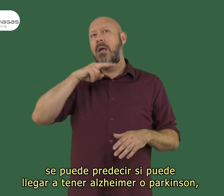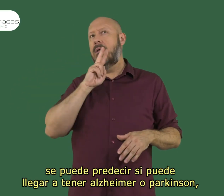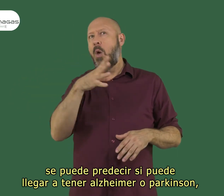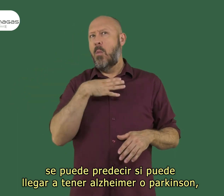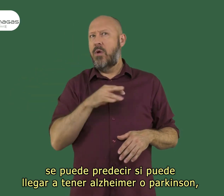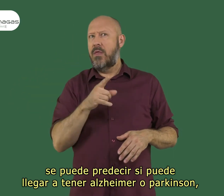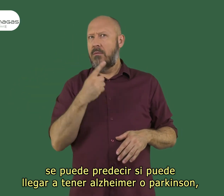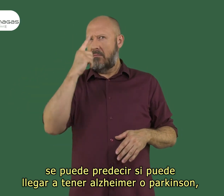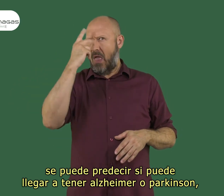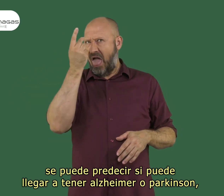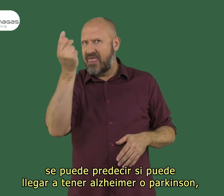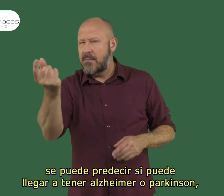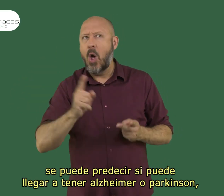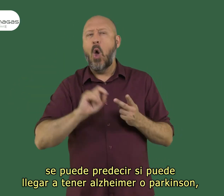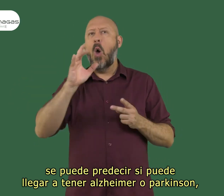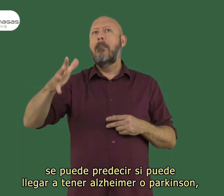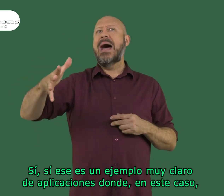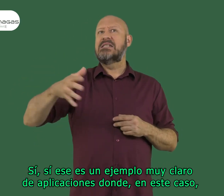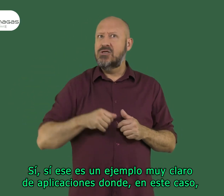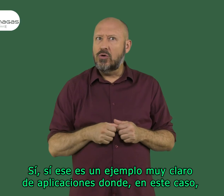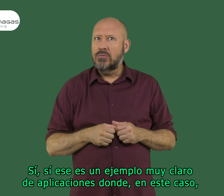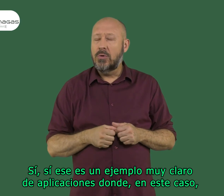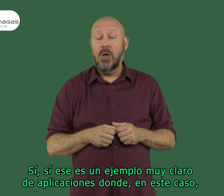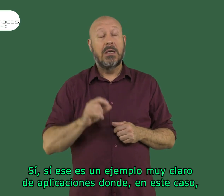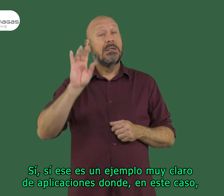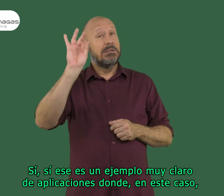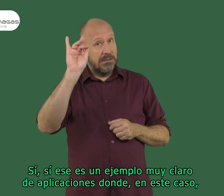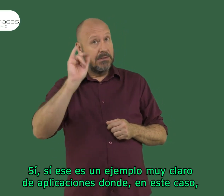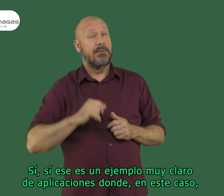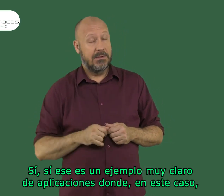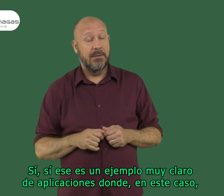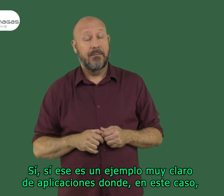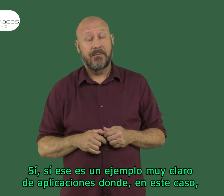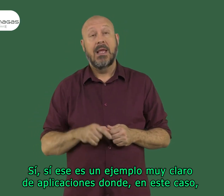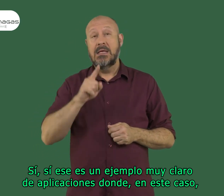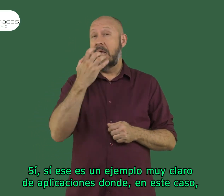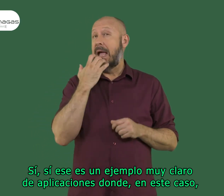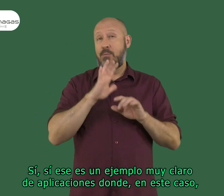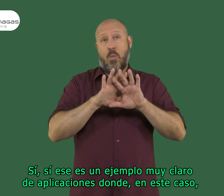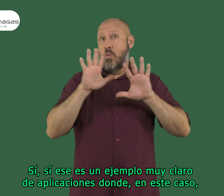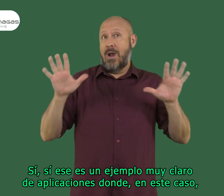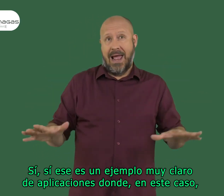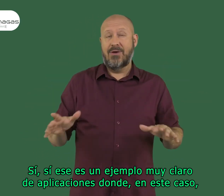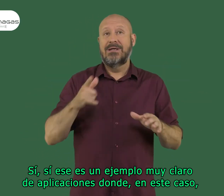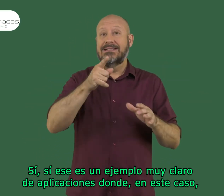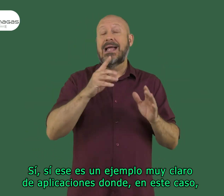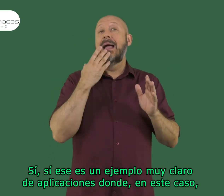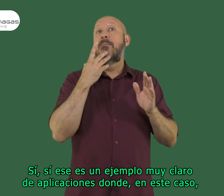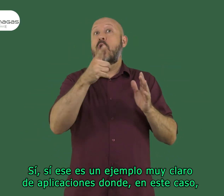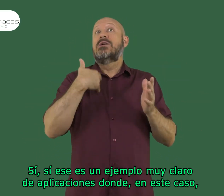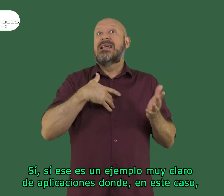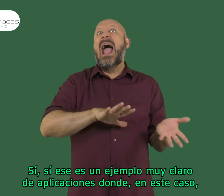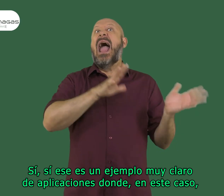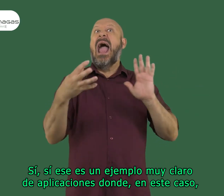si puede llegar a tener Alzheimer o Parkinson. Sí, ese es un ejemplo muy claro de aplicación